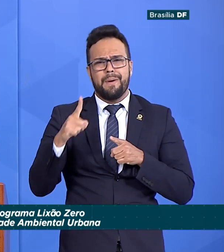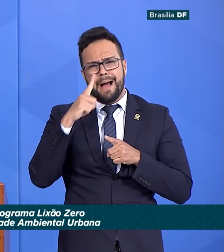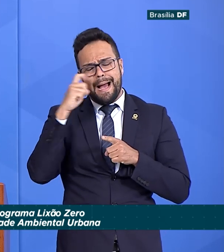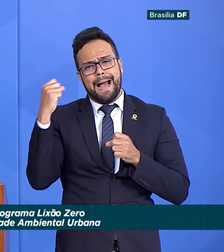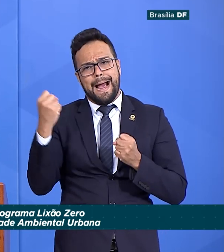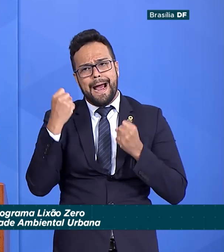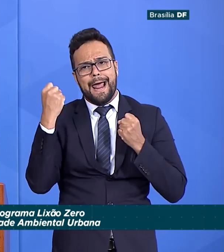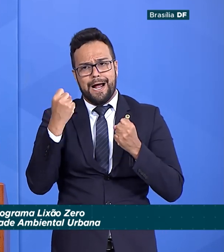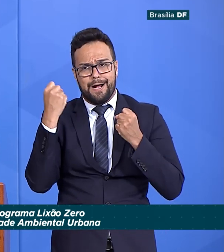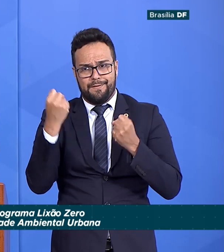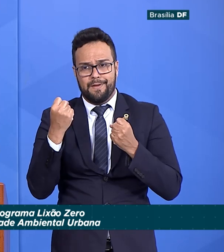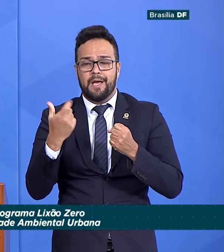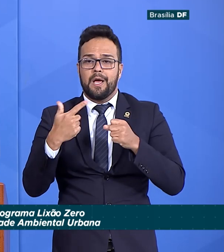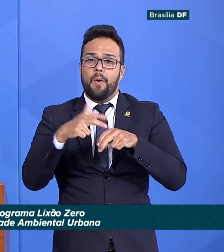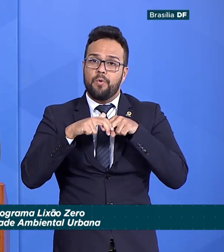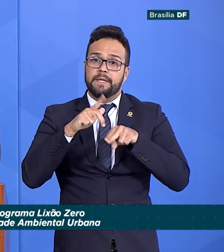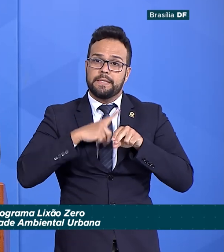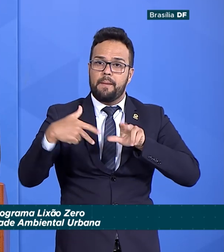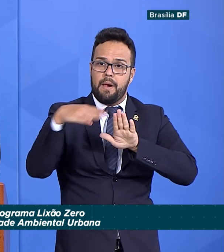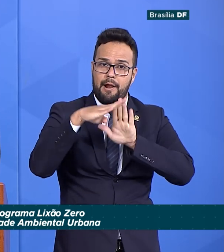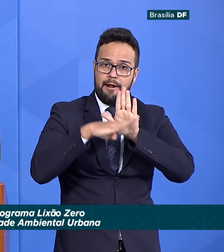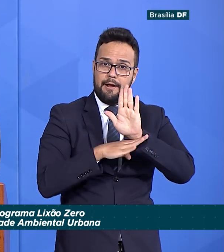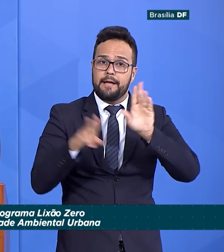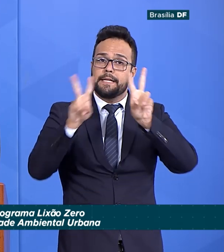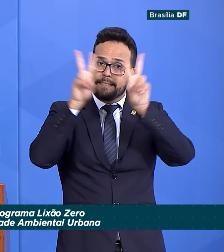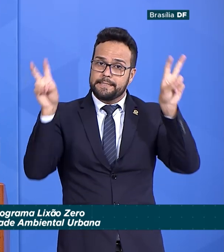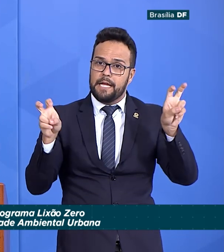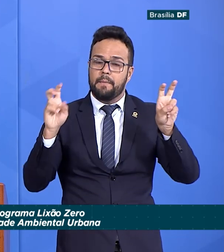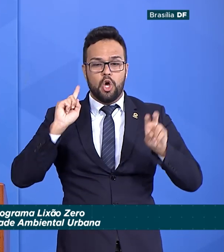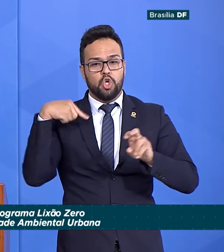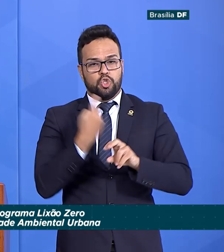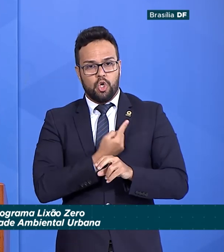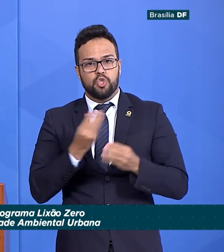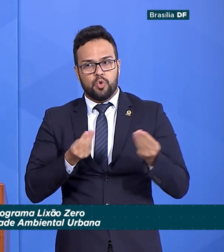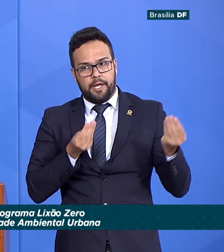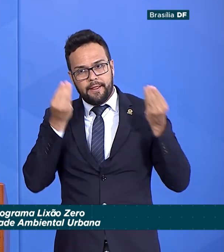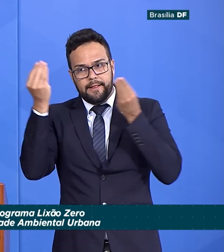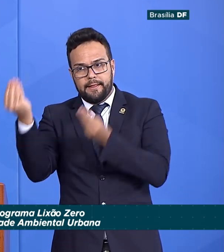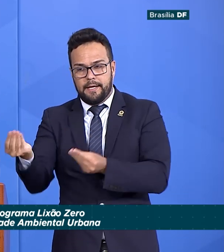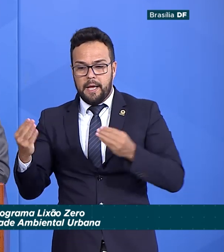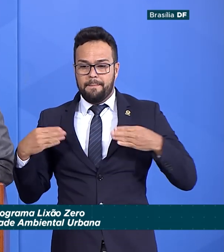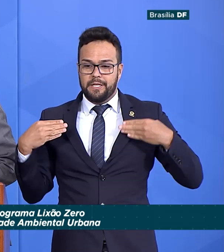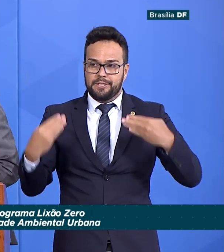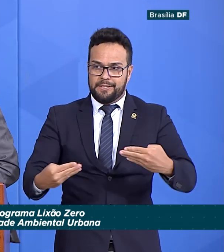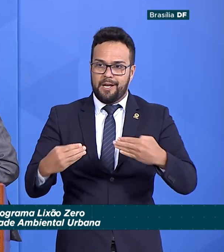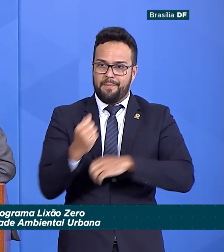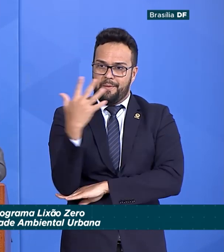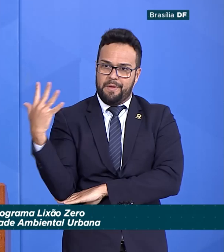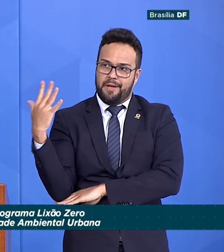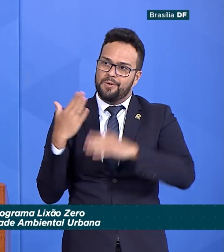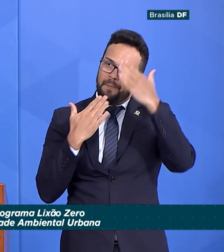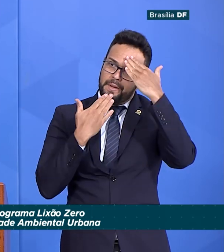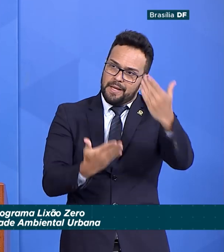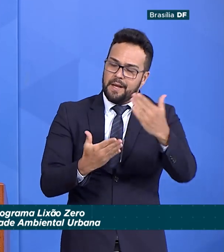muitos locais. É essa agenda que, por sua determinação, nós estamos encaminhando no Ministério do Meio Ambiente. Muito obrigado.